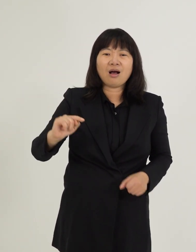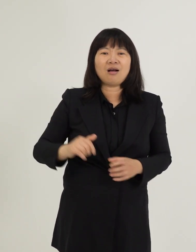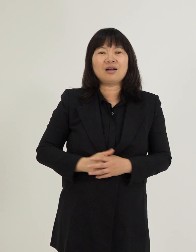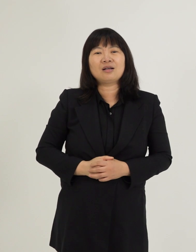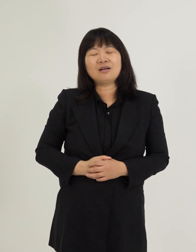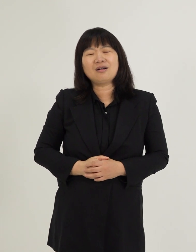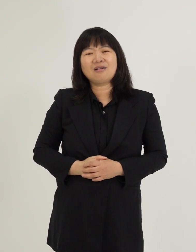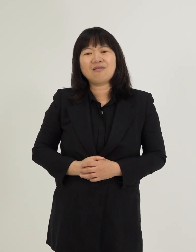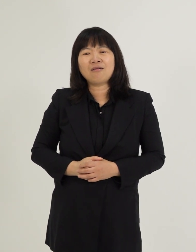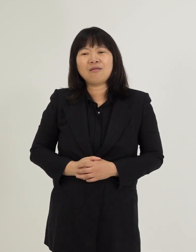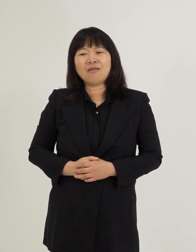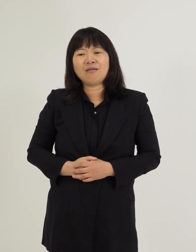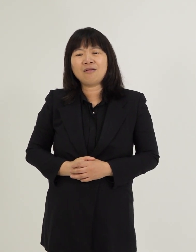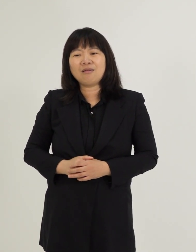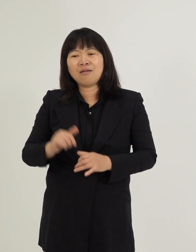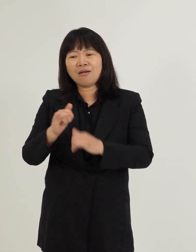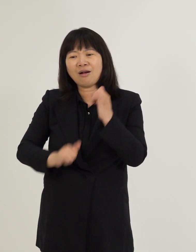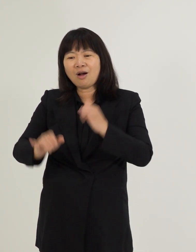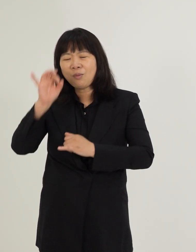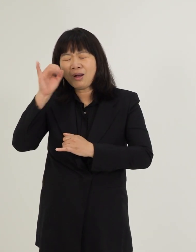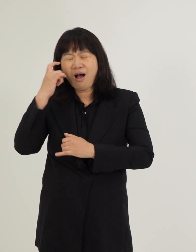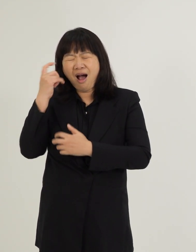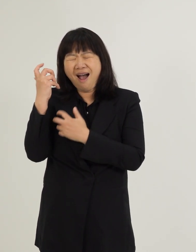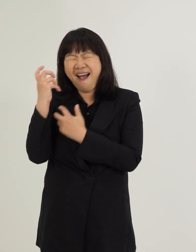광적인 집단이 하나 또 있죠.